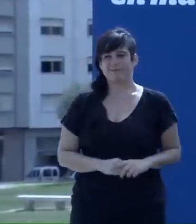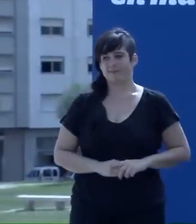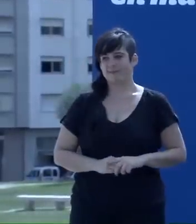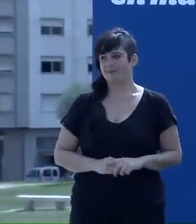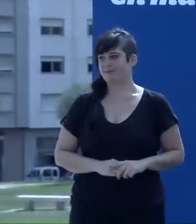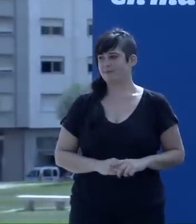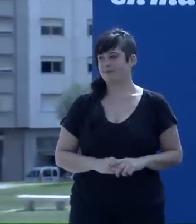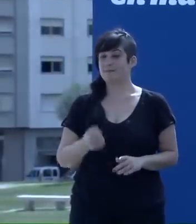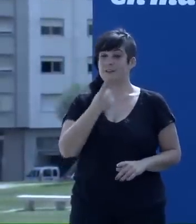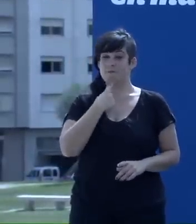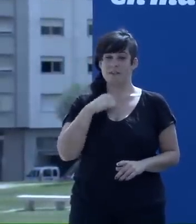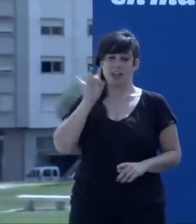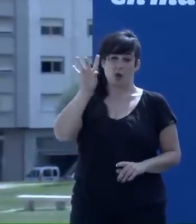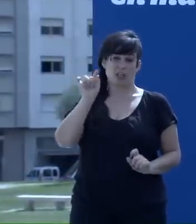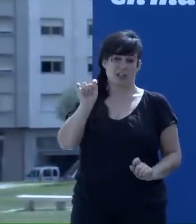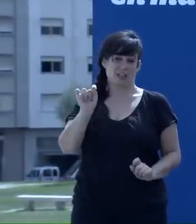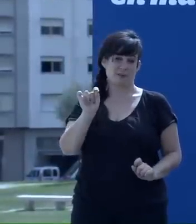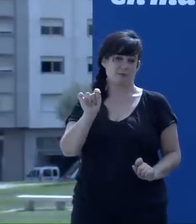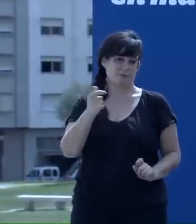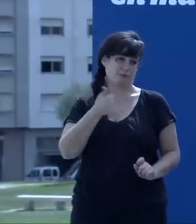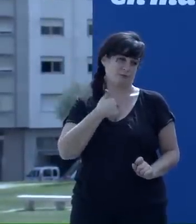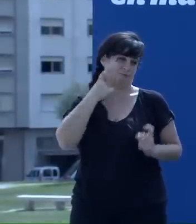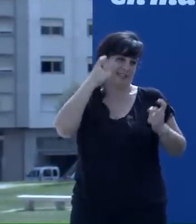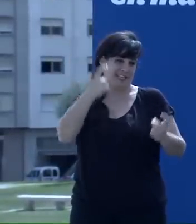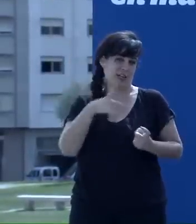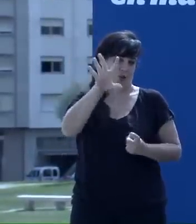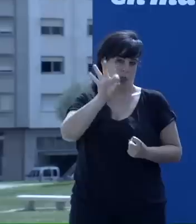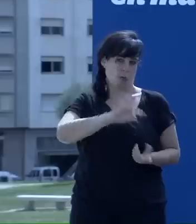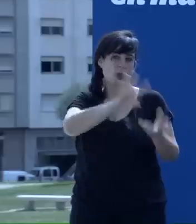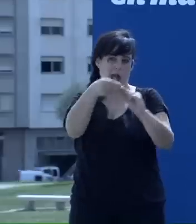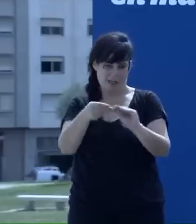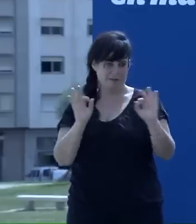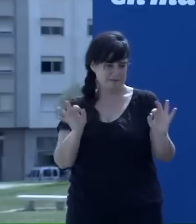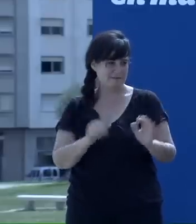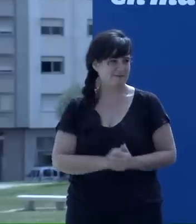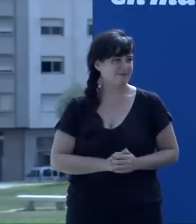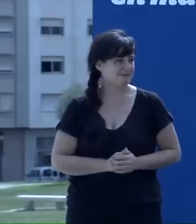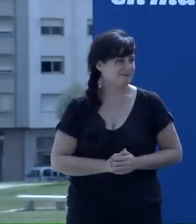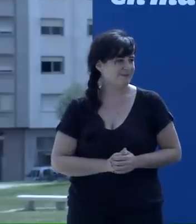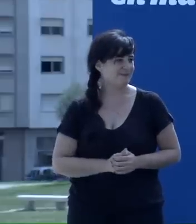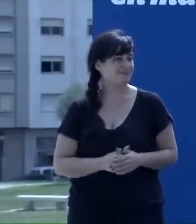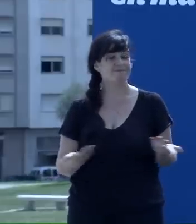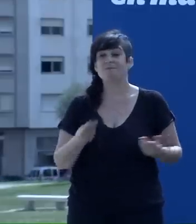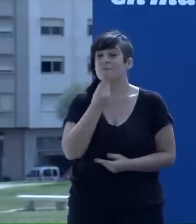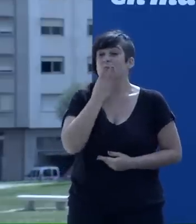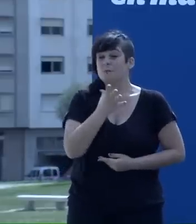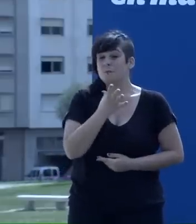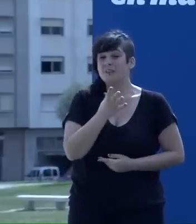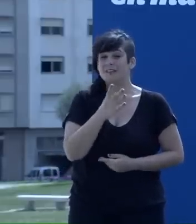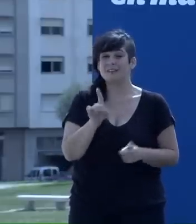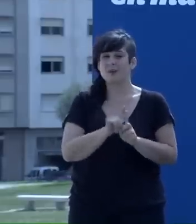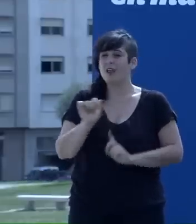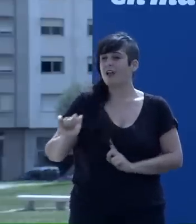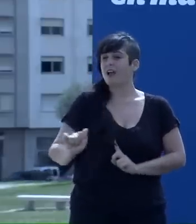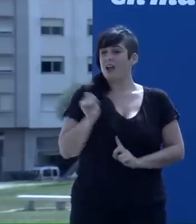É que me dixeron 15 minutos, voume adaptar aos 5, non? Entón, ben, non é casual, non é un porque sí.